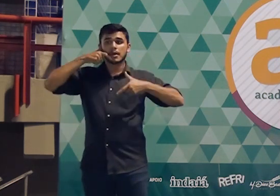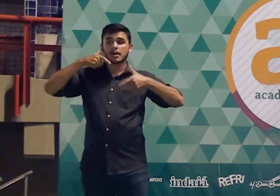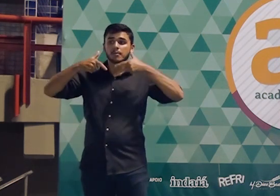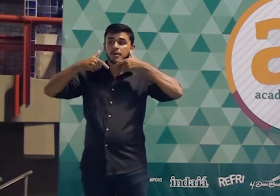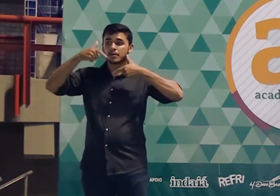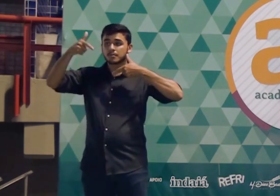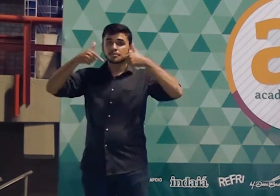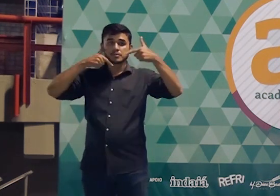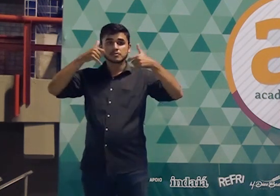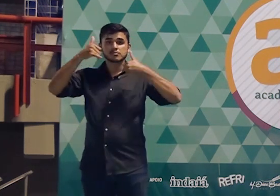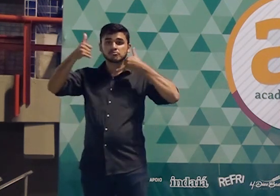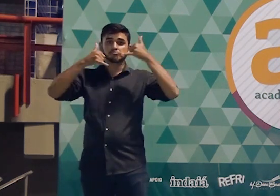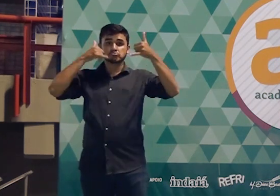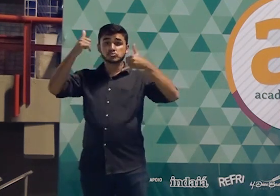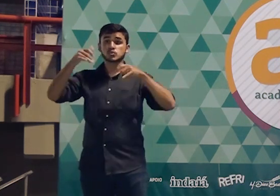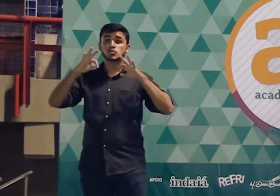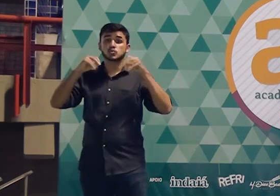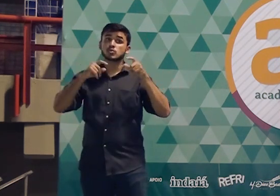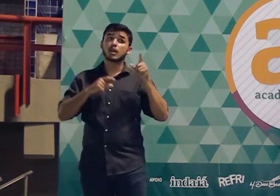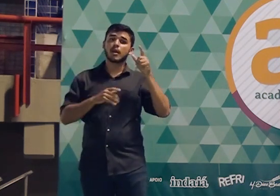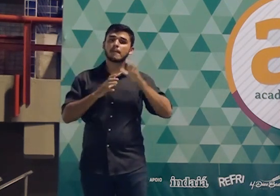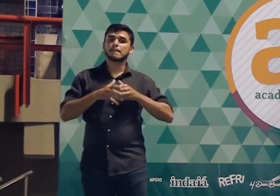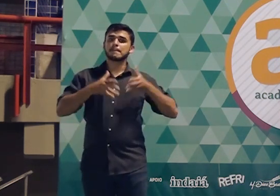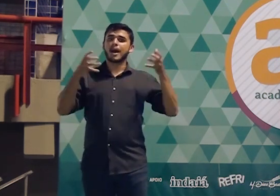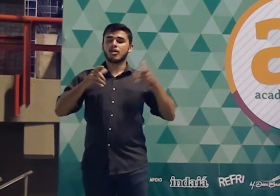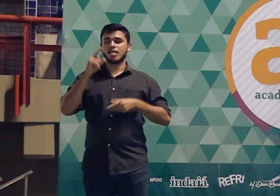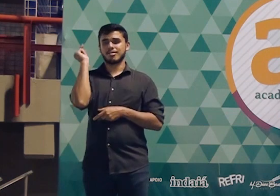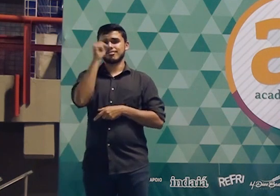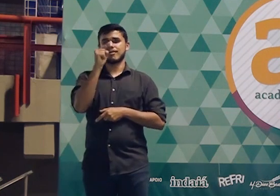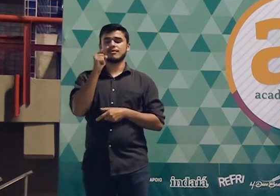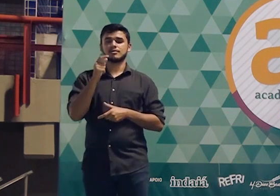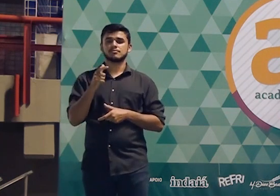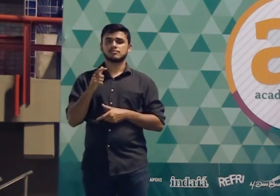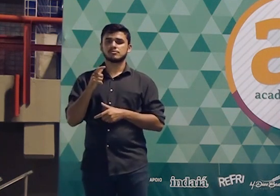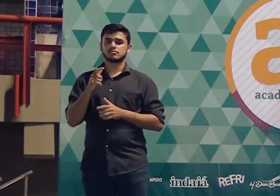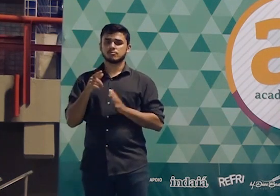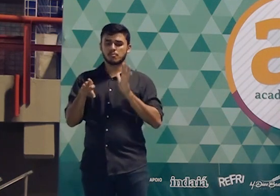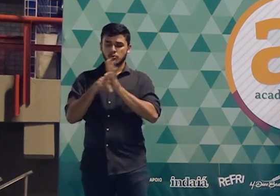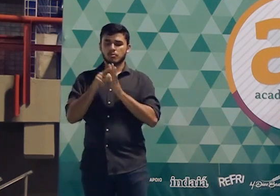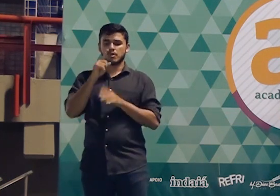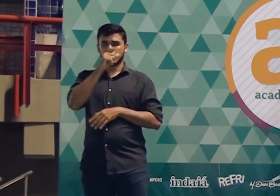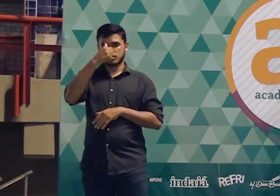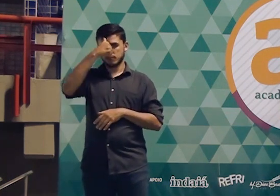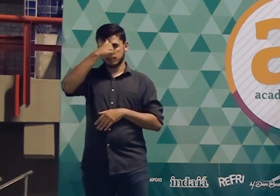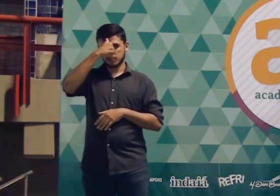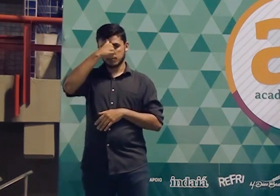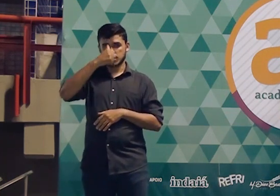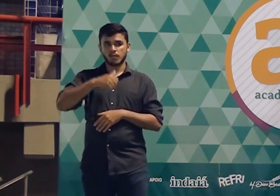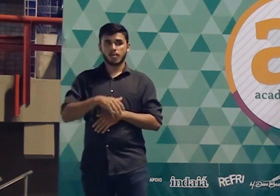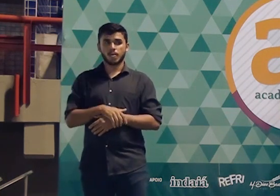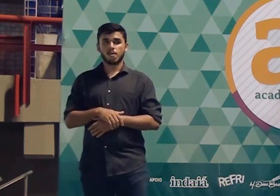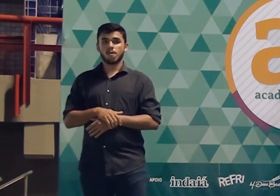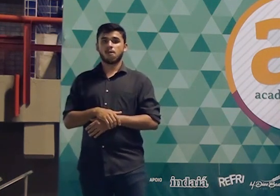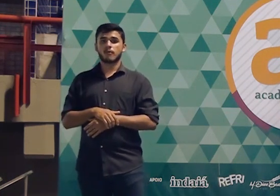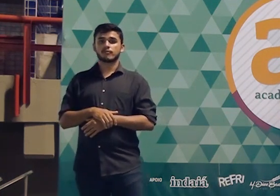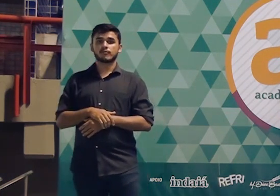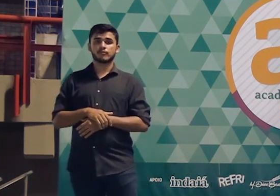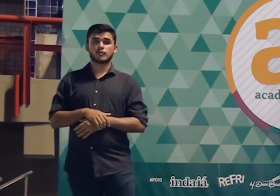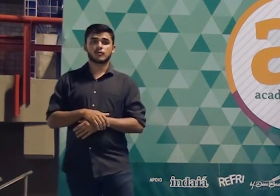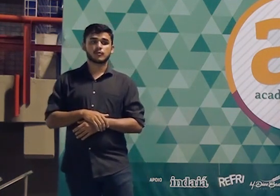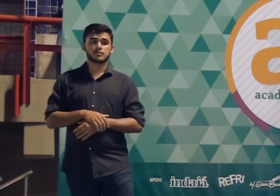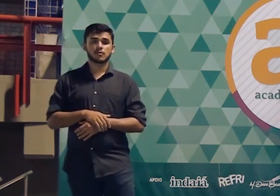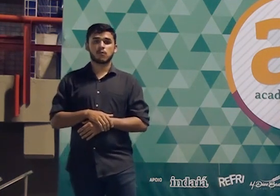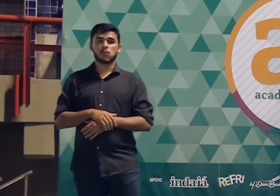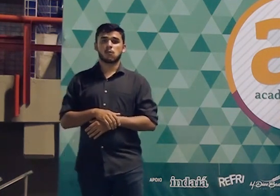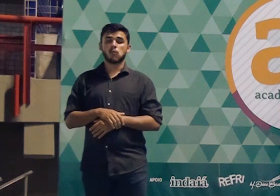né, professor? Eu nunca recebi. Mas por que o pessoal instala call center lá na Índia? Mão de obra